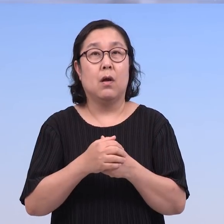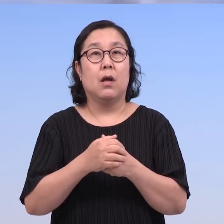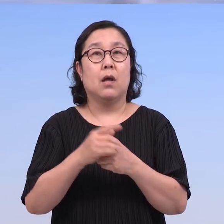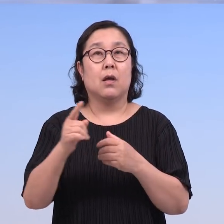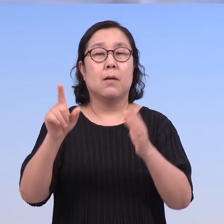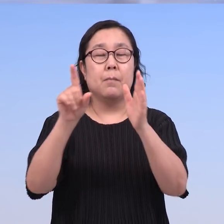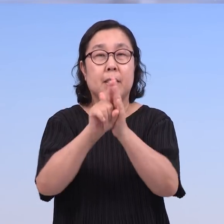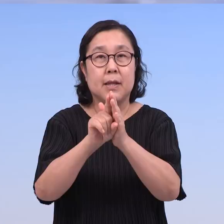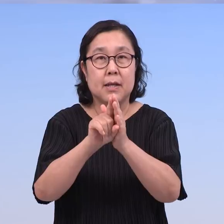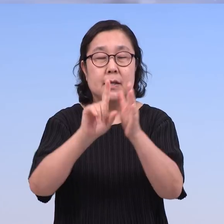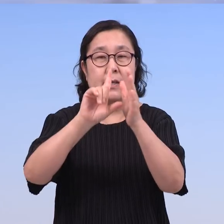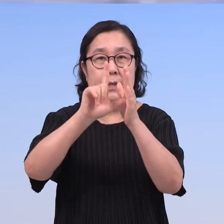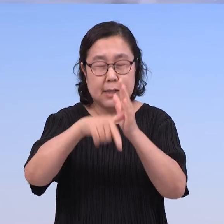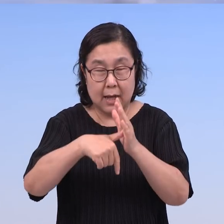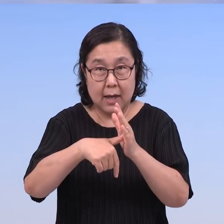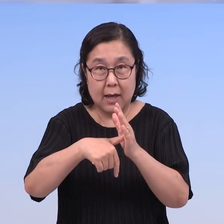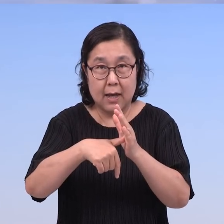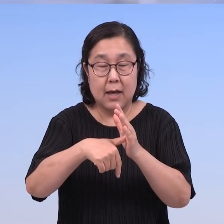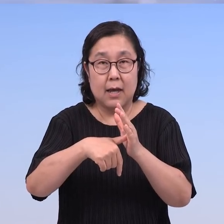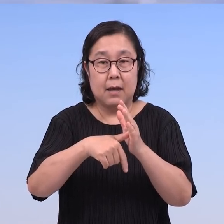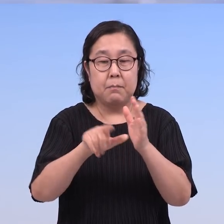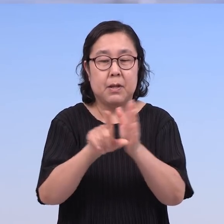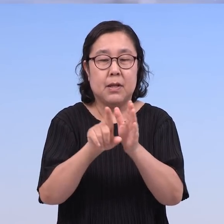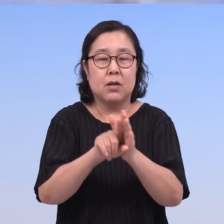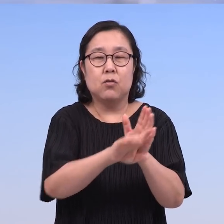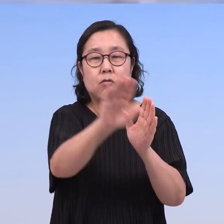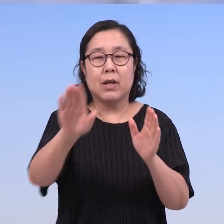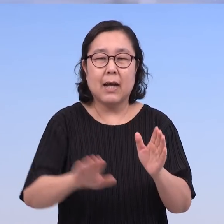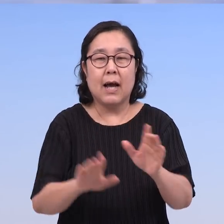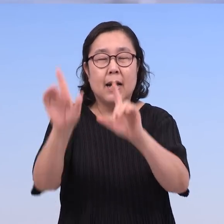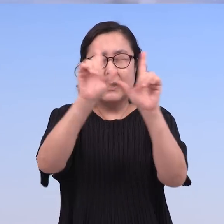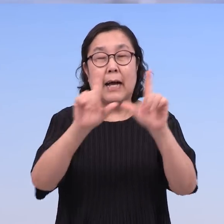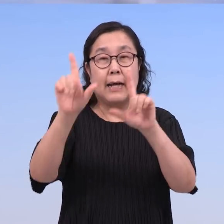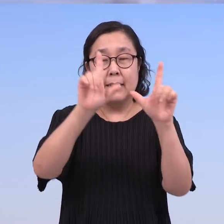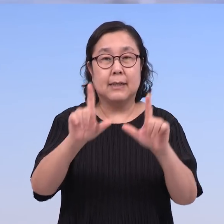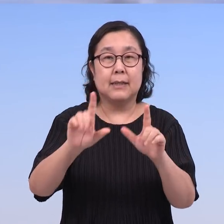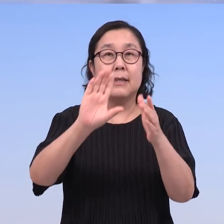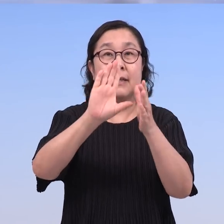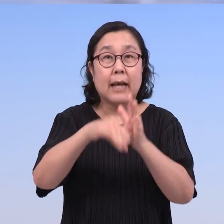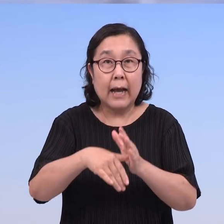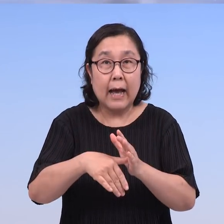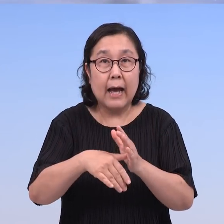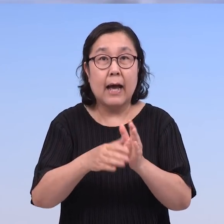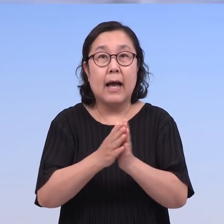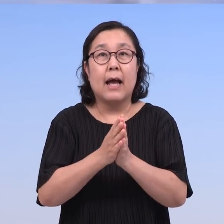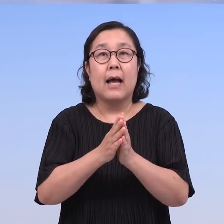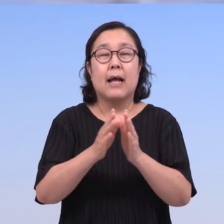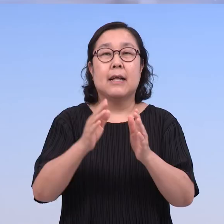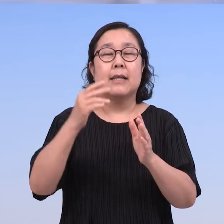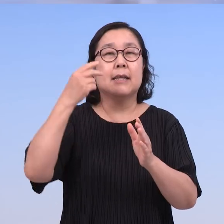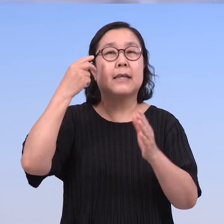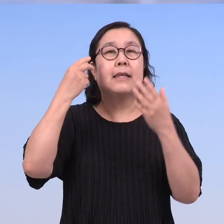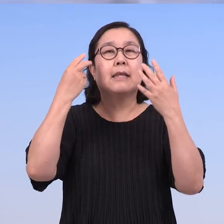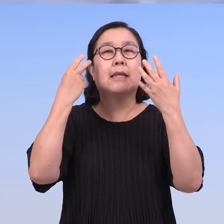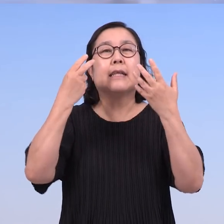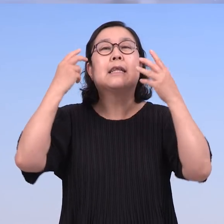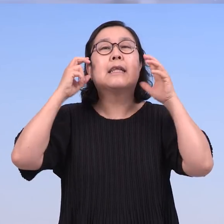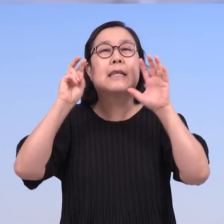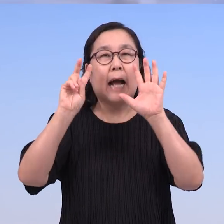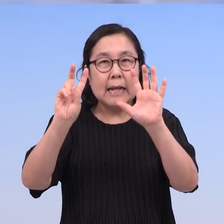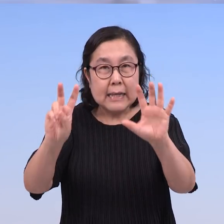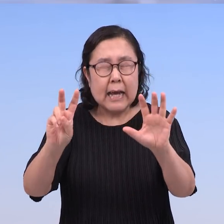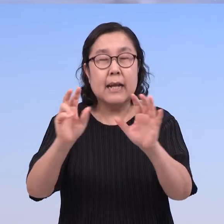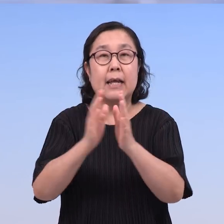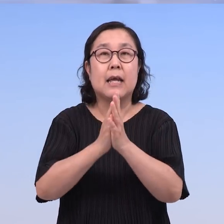지금 믿는 우리가 살아가는 이 시대 현실이 마치 다니엘이 바벨론의 포로로 끌려가서